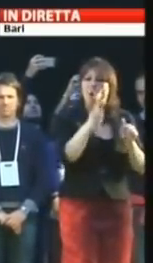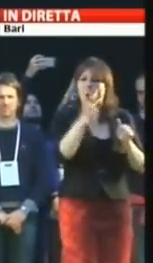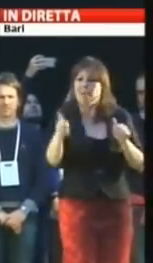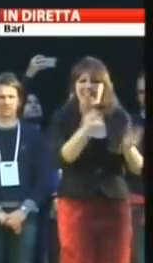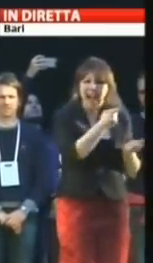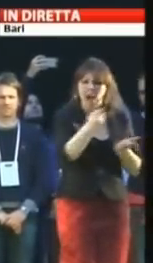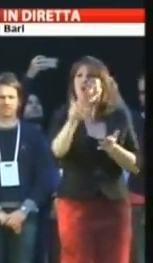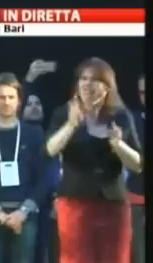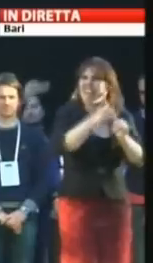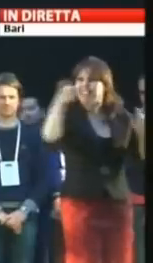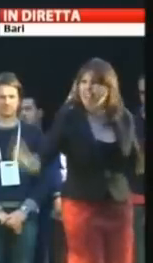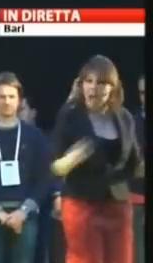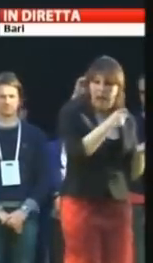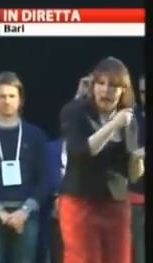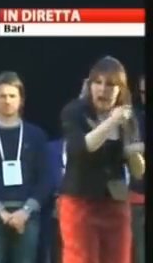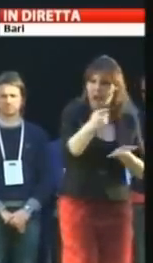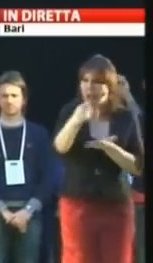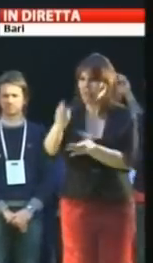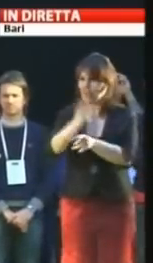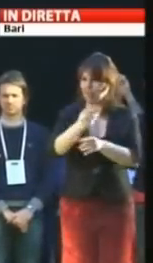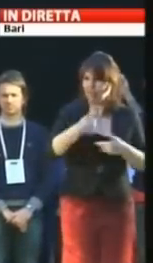per 20 anni. Ma